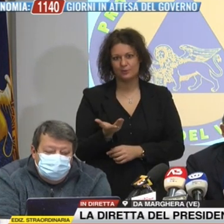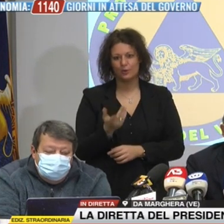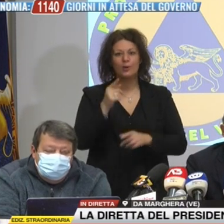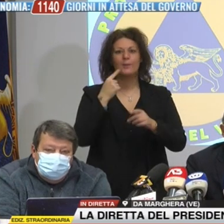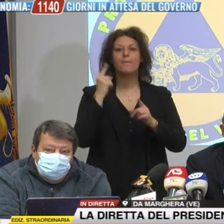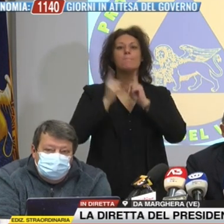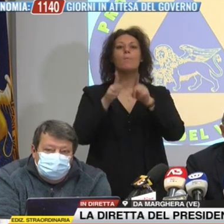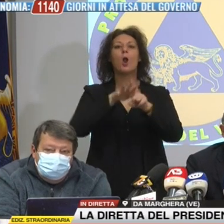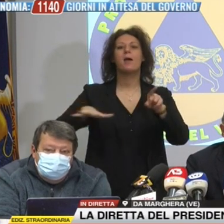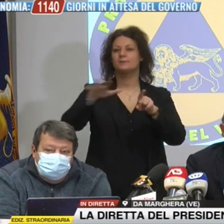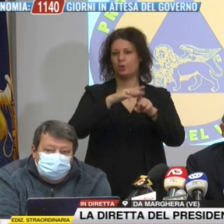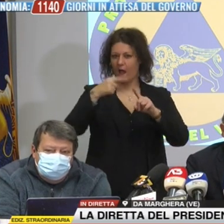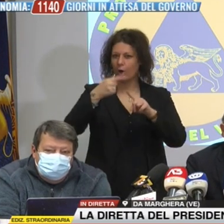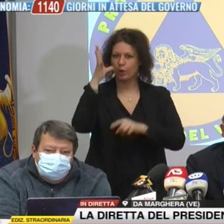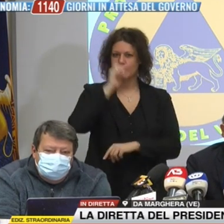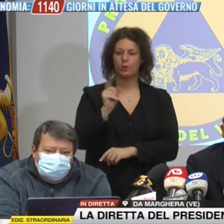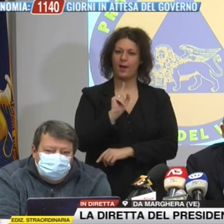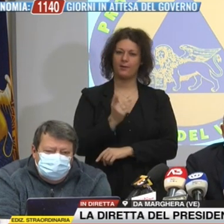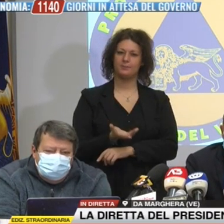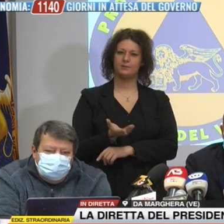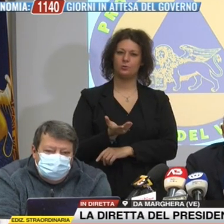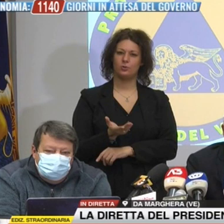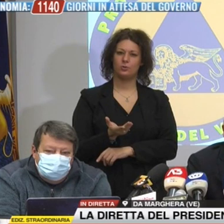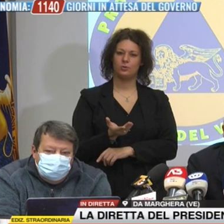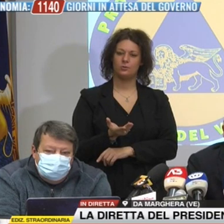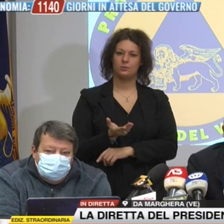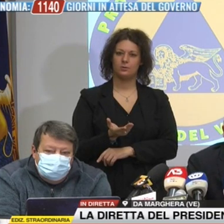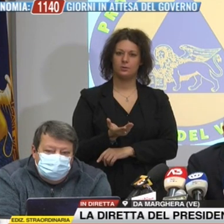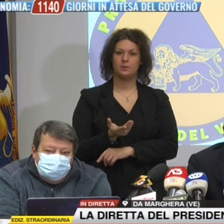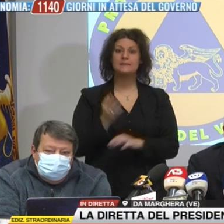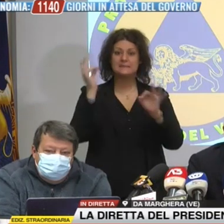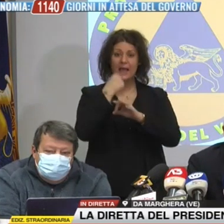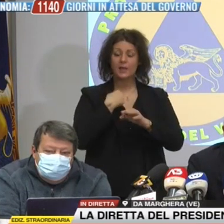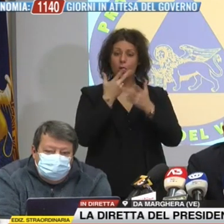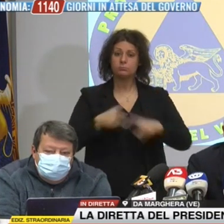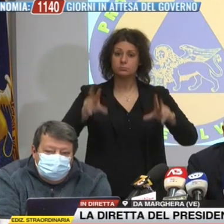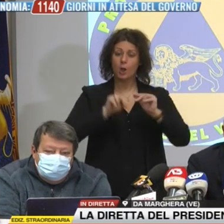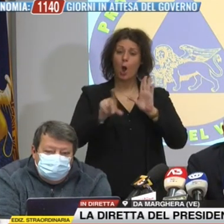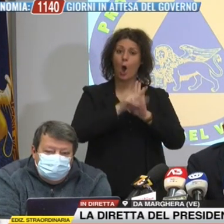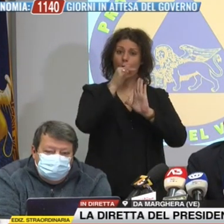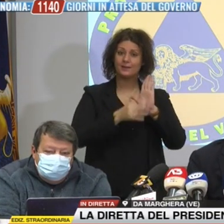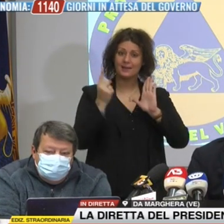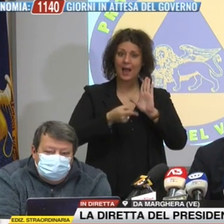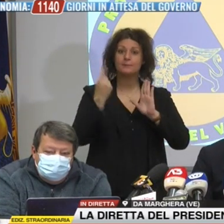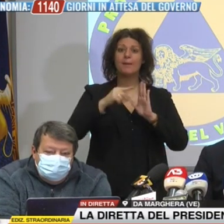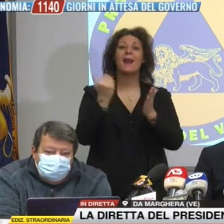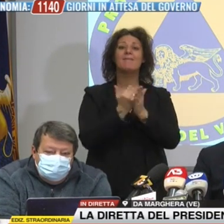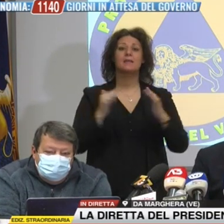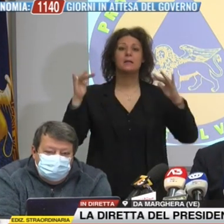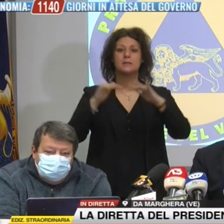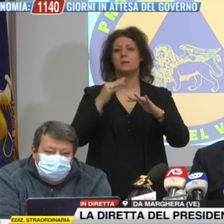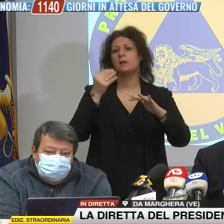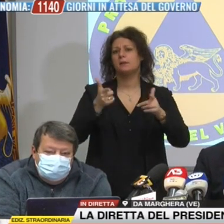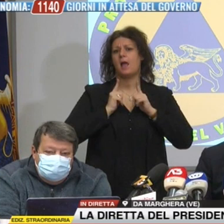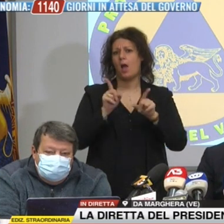le condizioni nelle quali ci troviamo ad operare. Io considero un fallimento, no? Cioè voi pensate a dover dire a